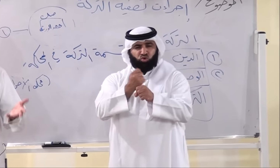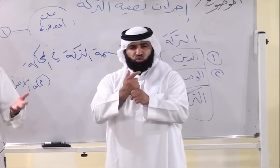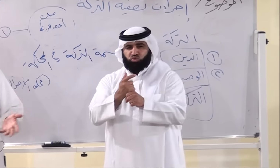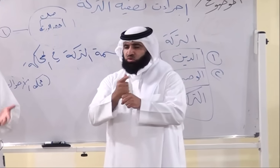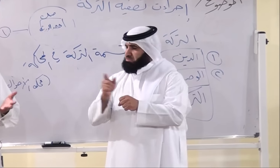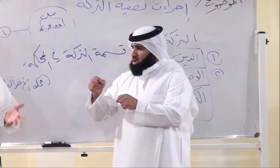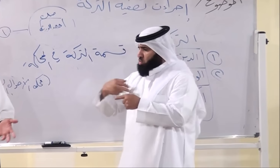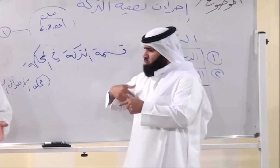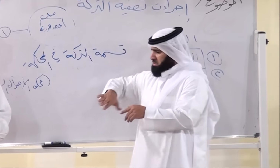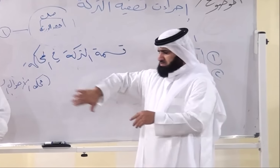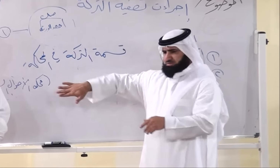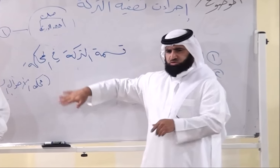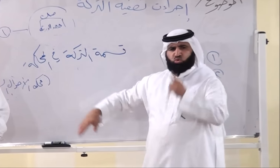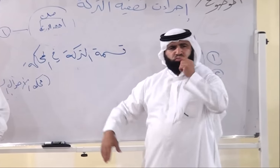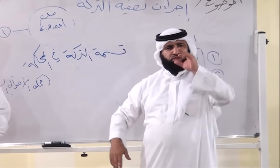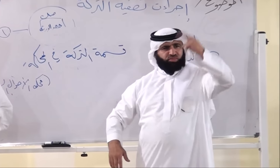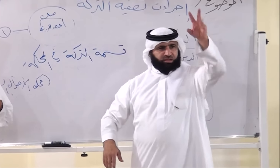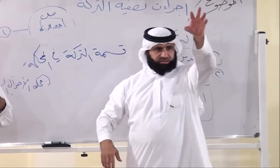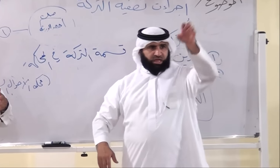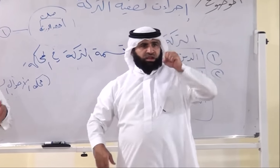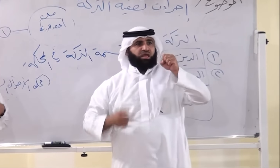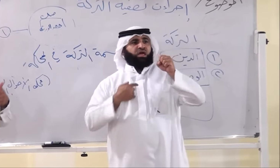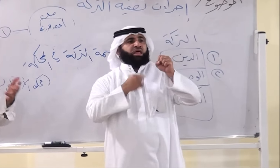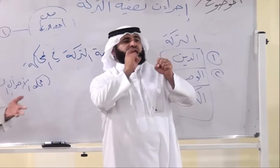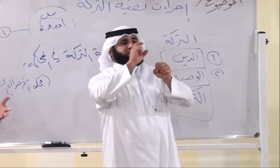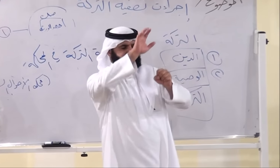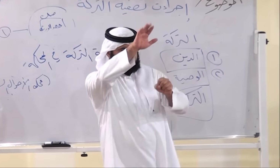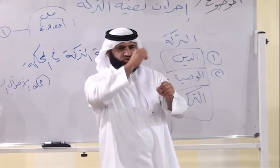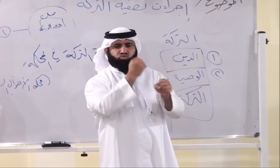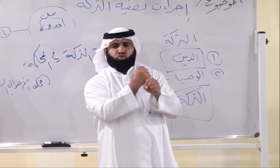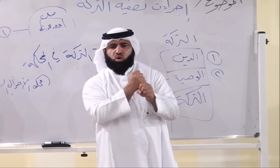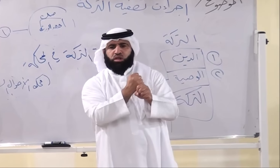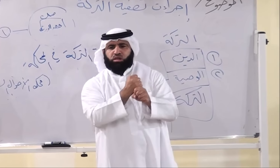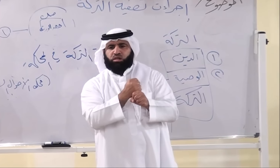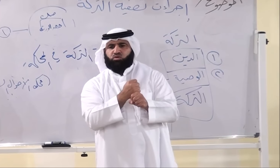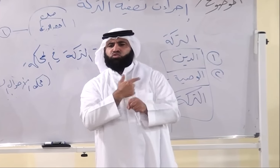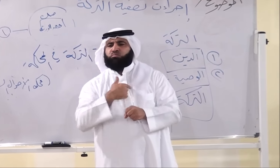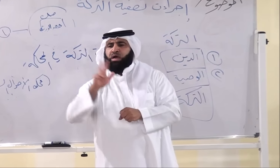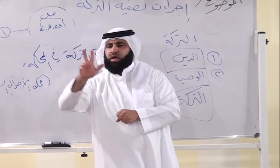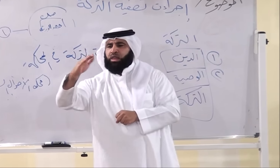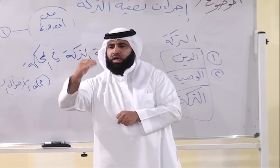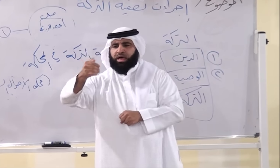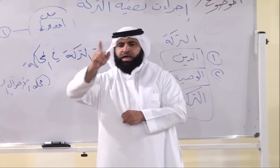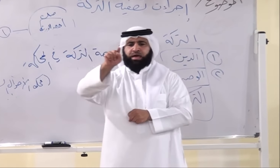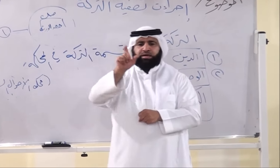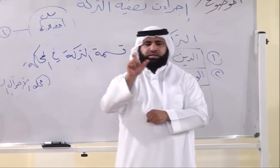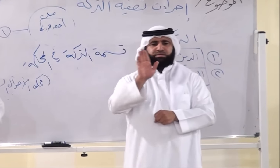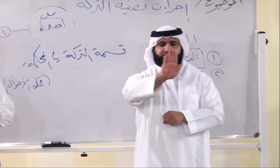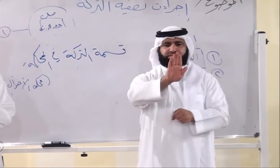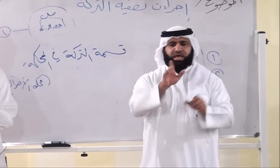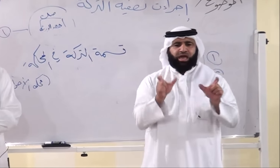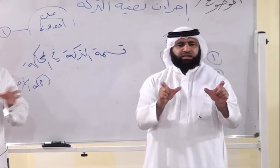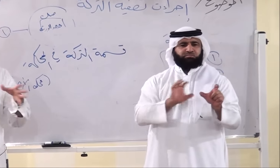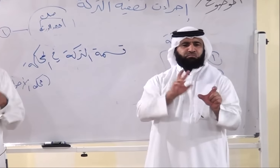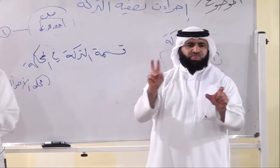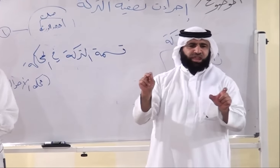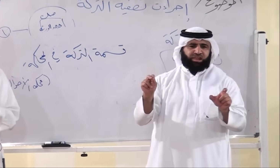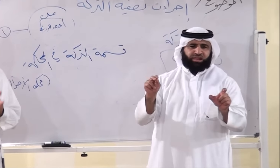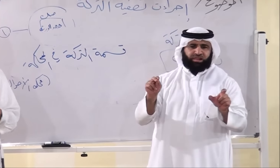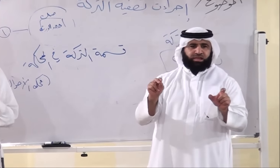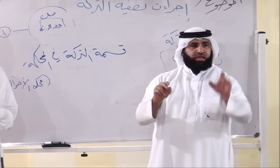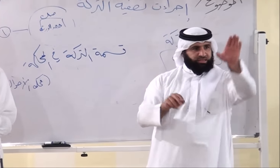يكون في مرمطة في هالموضوع لأن الدخول مع الحارس القضائي فيه إشكاليات كثيرة. المحكمة أول